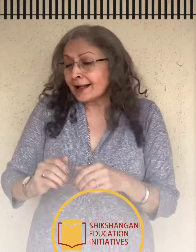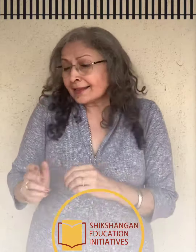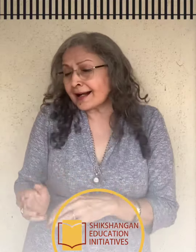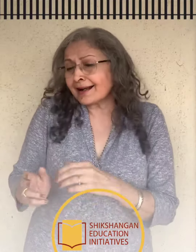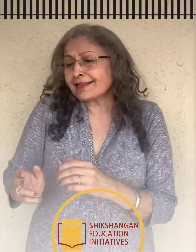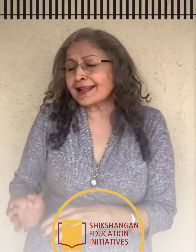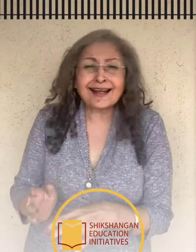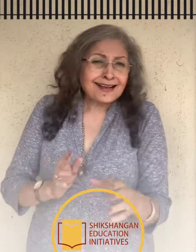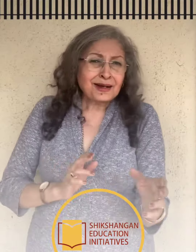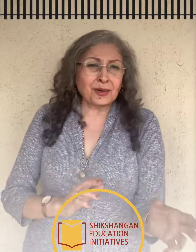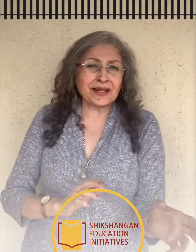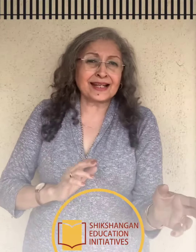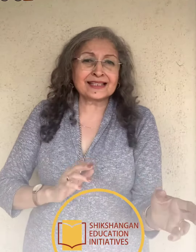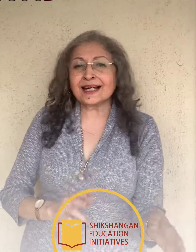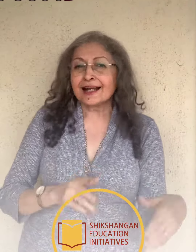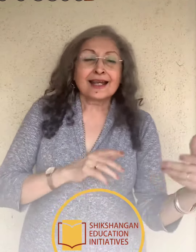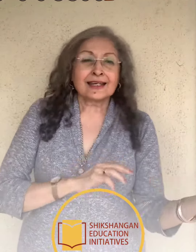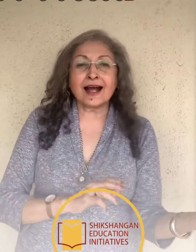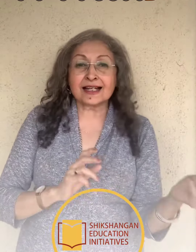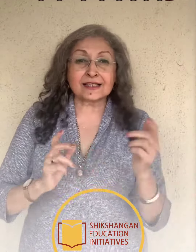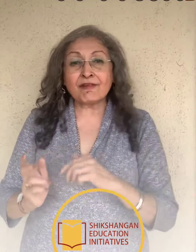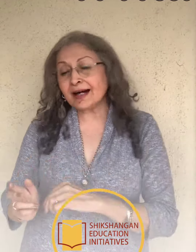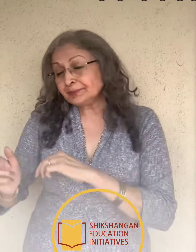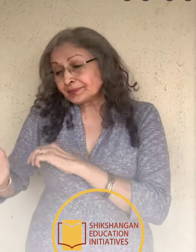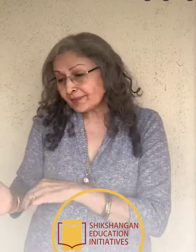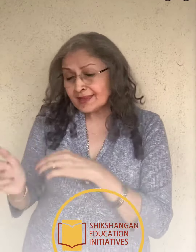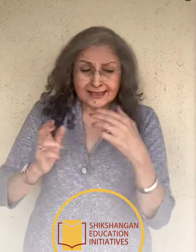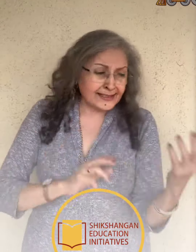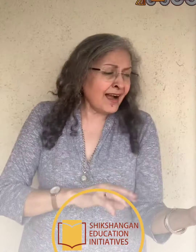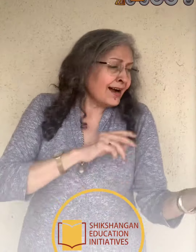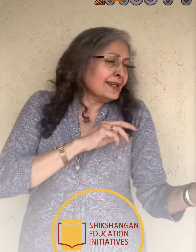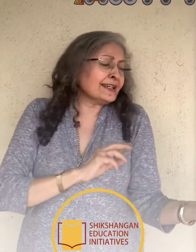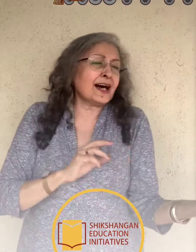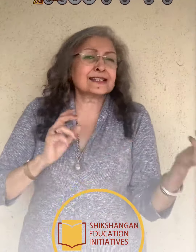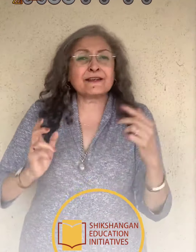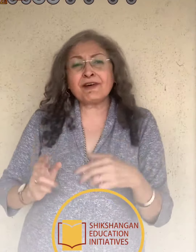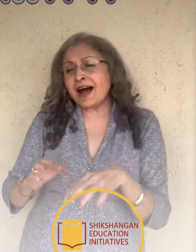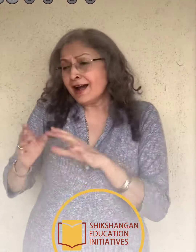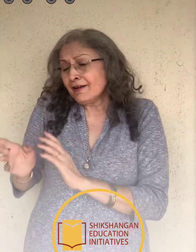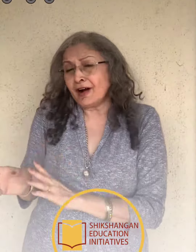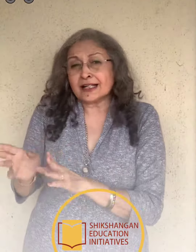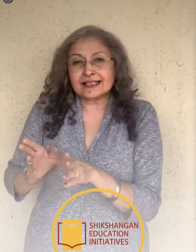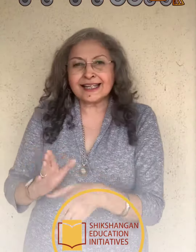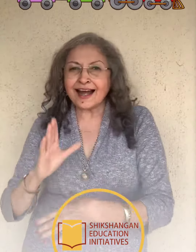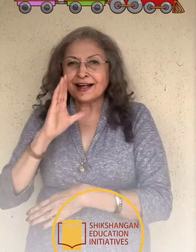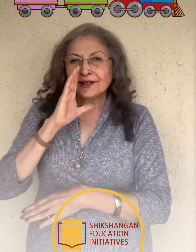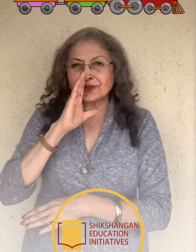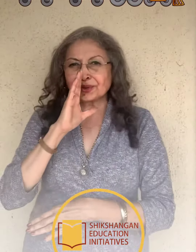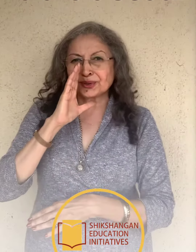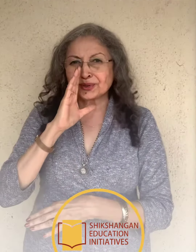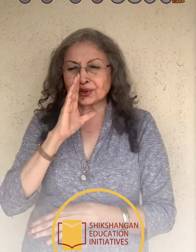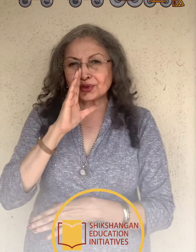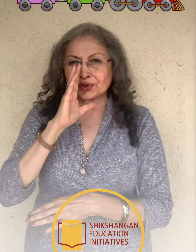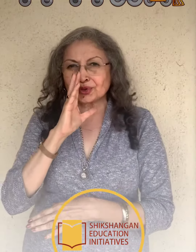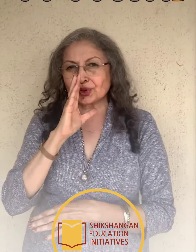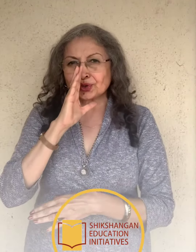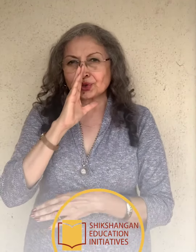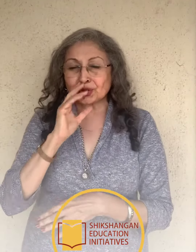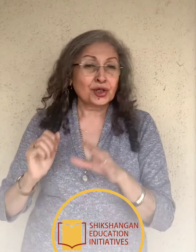तड़प तड़प लोहे की सड़क यहाँ से वहाँ यहाँ यहाँ से वहाँ वहाँ से यहाँ चुप चुप चुप चुप चुप चुप चुप